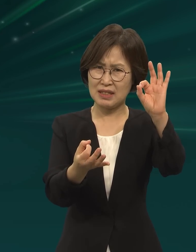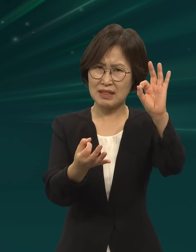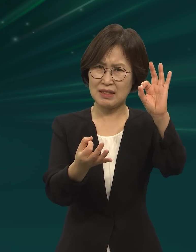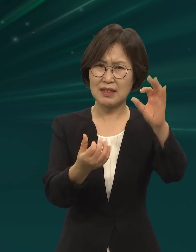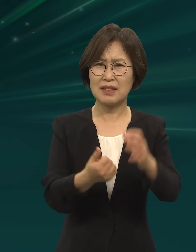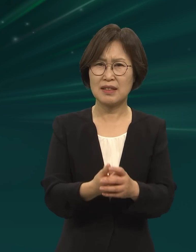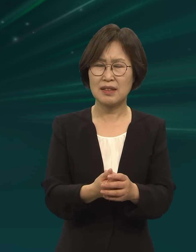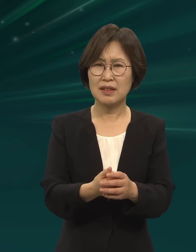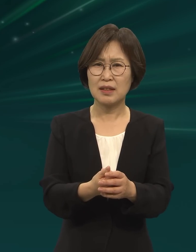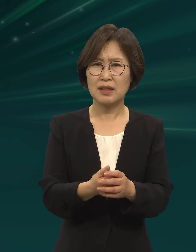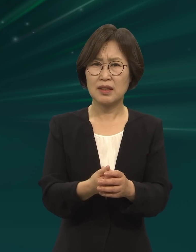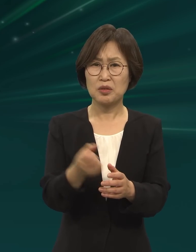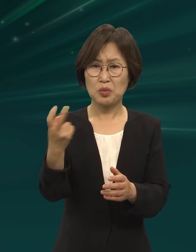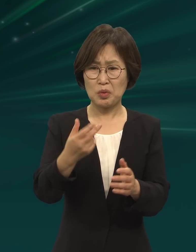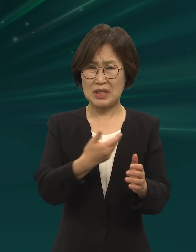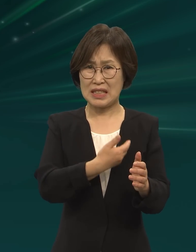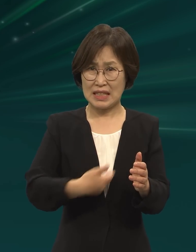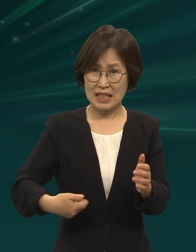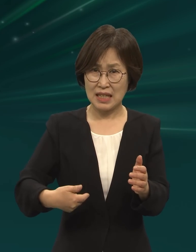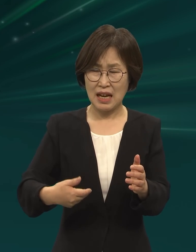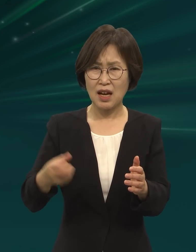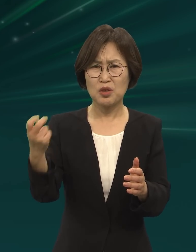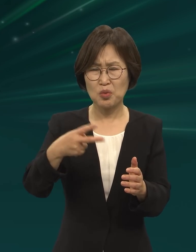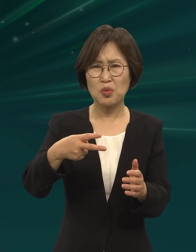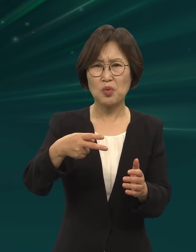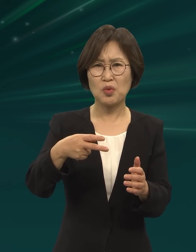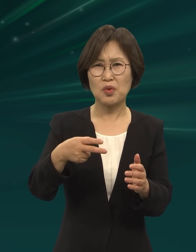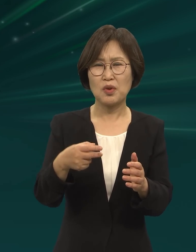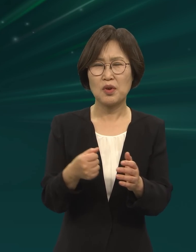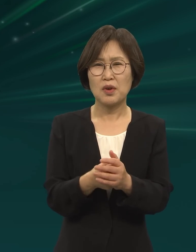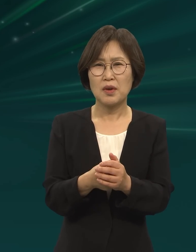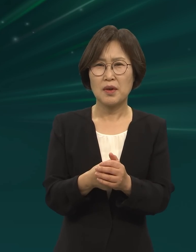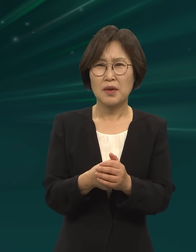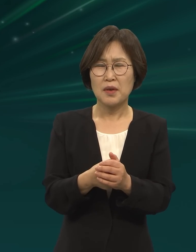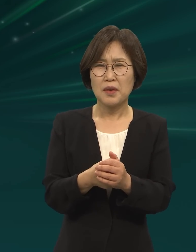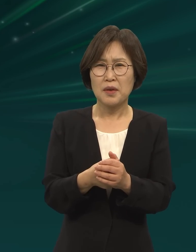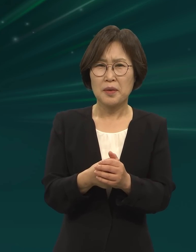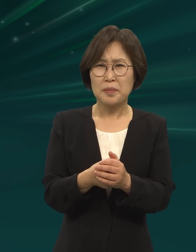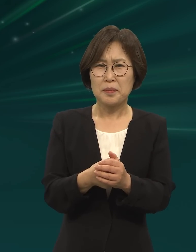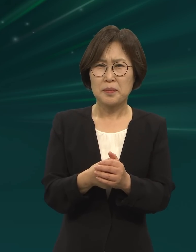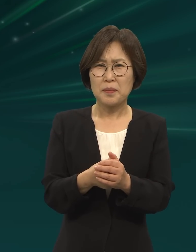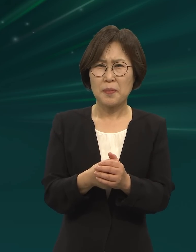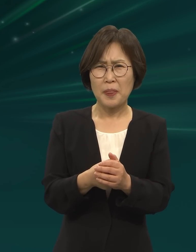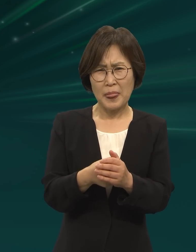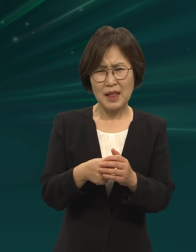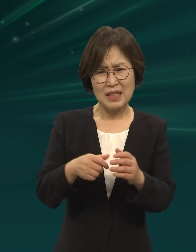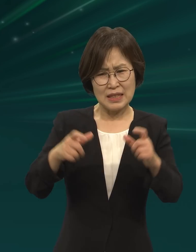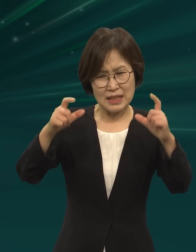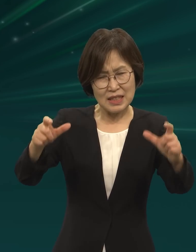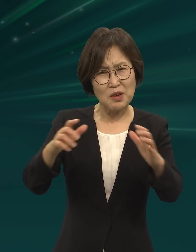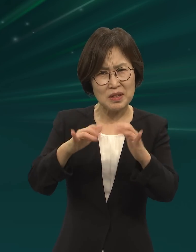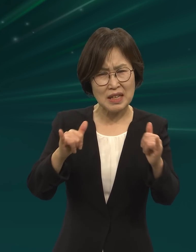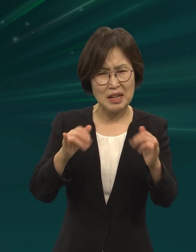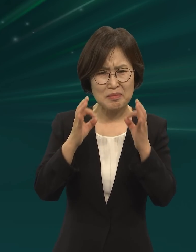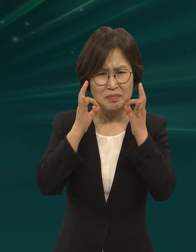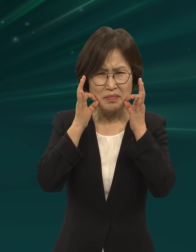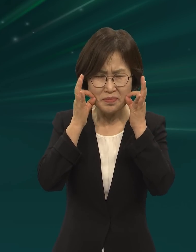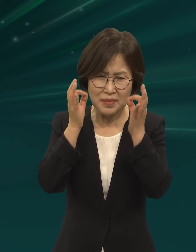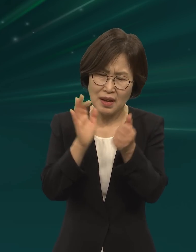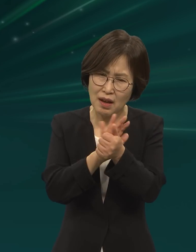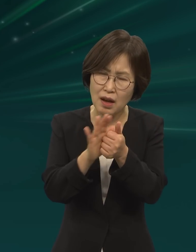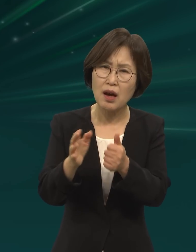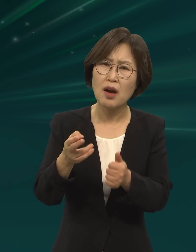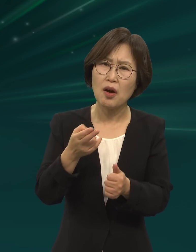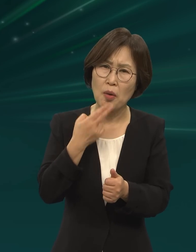템플에서 그 제자를 갈리 신을 섬깁니다. 그래서 여기 지역 사람들이 불친절하고 그리고 말 자체가